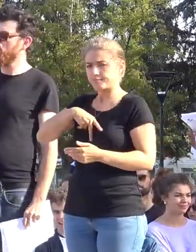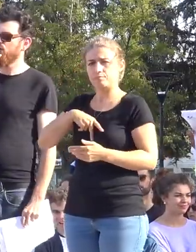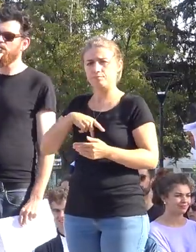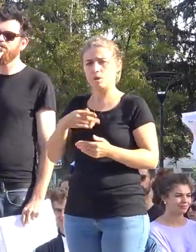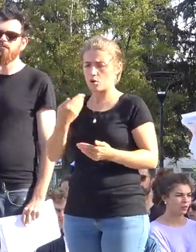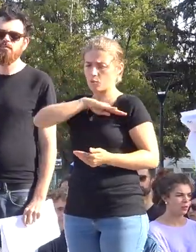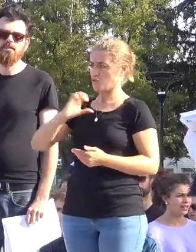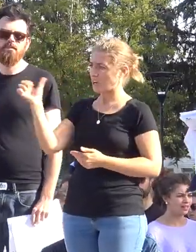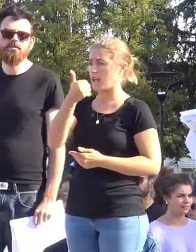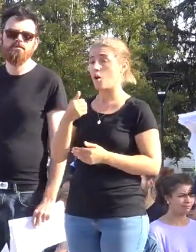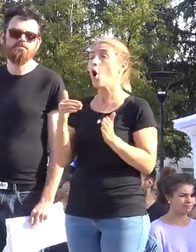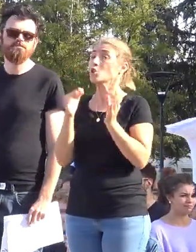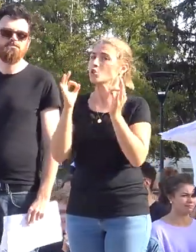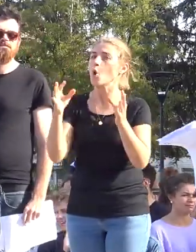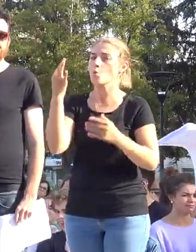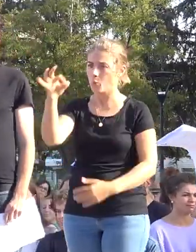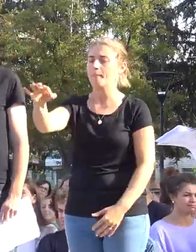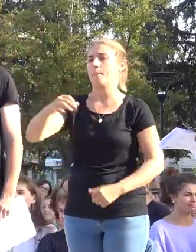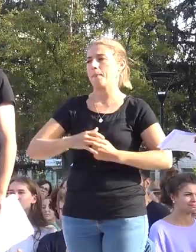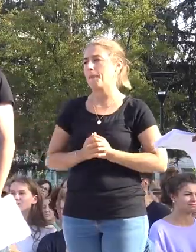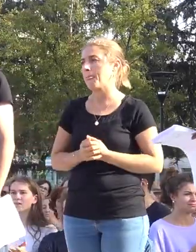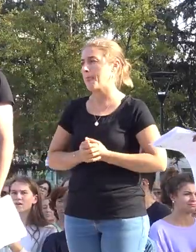il est encore temps.